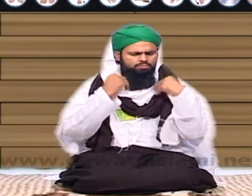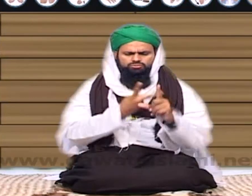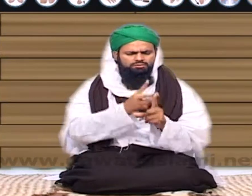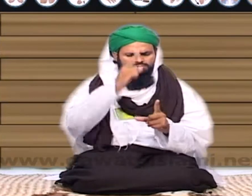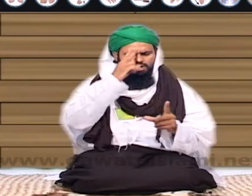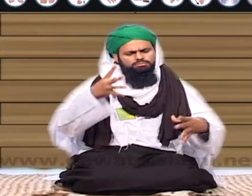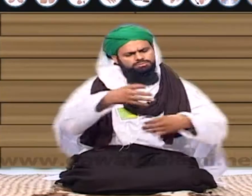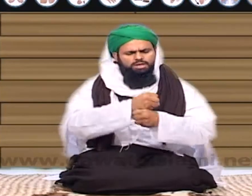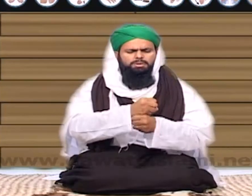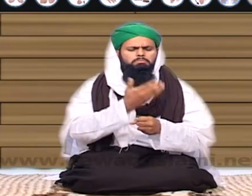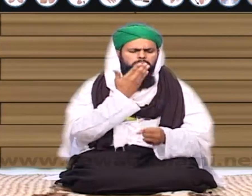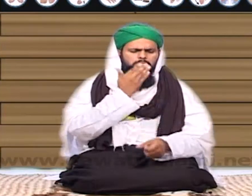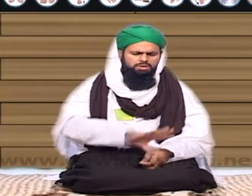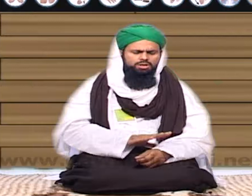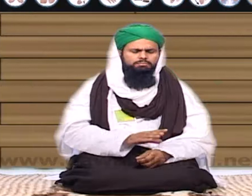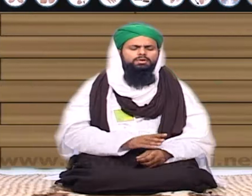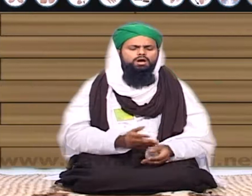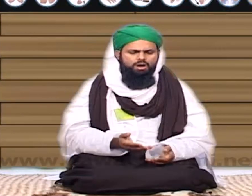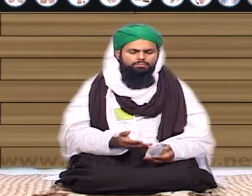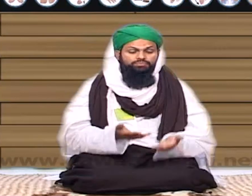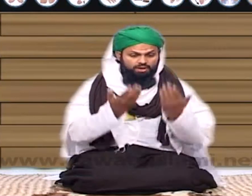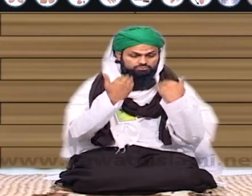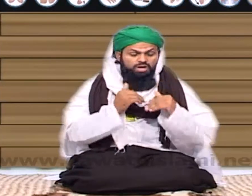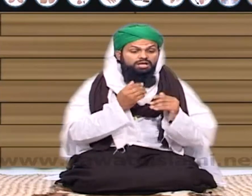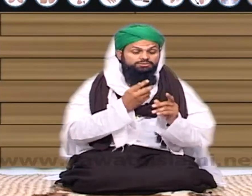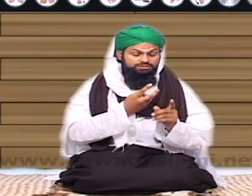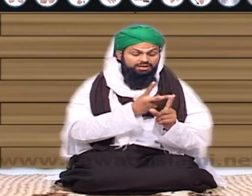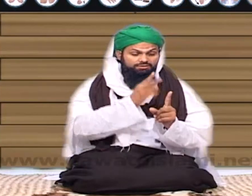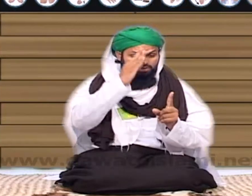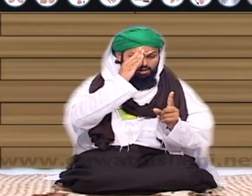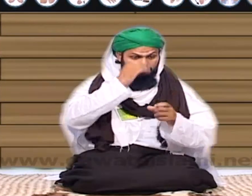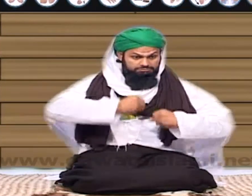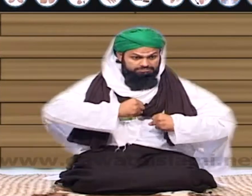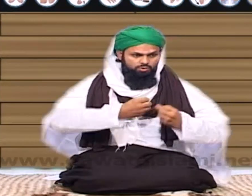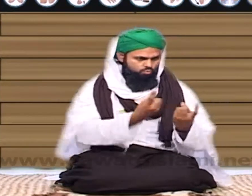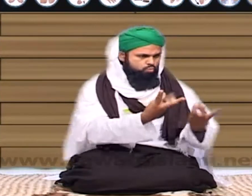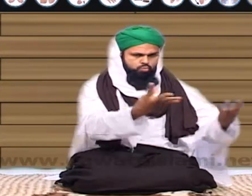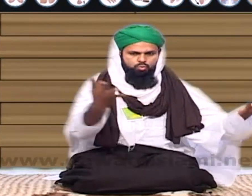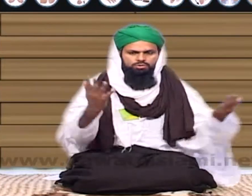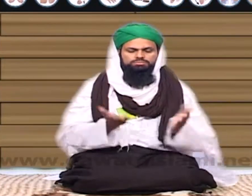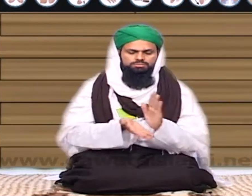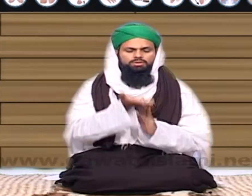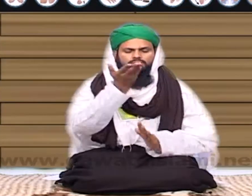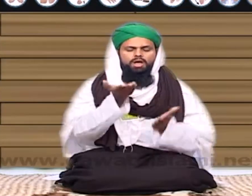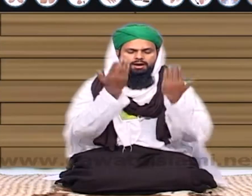بھی آتے ہیں، سب کے لیے دعوت اسلامی۔ میں بات کر رہا تھا کہ آج کل الحمدللہ نوجوانوں کا رخ زیادہ ہے توبہ کی طرف، اللہ